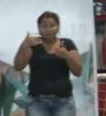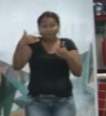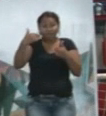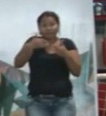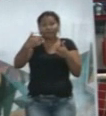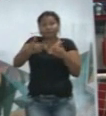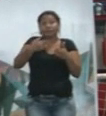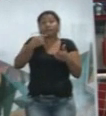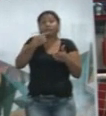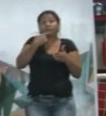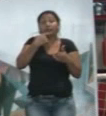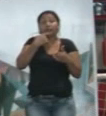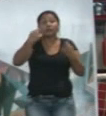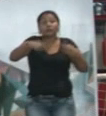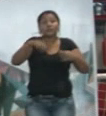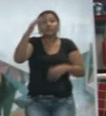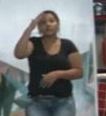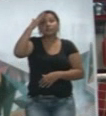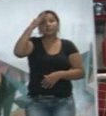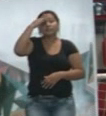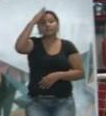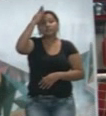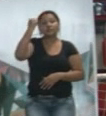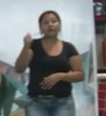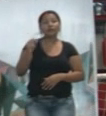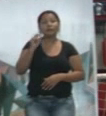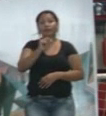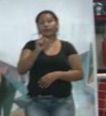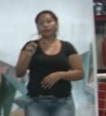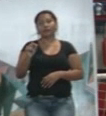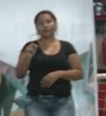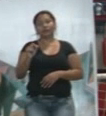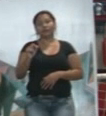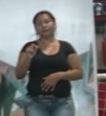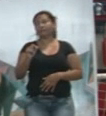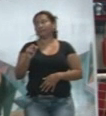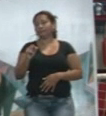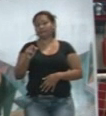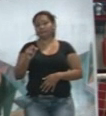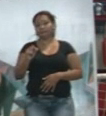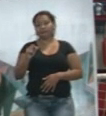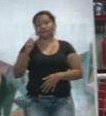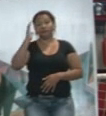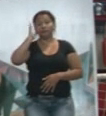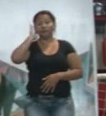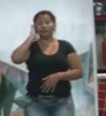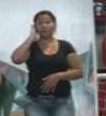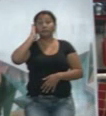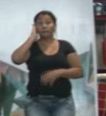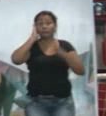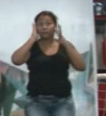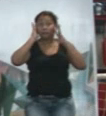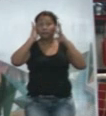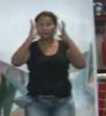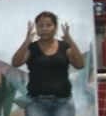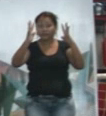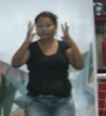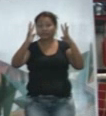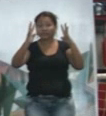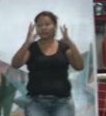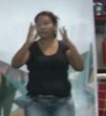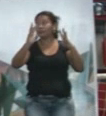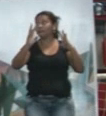na reta final, o que é que eu preciso saber sobre o que é que cai em biologia? Escute bem, líder